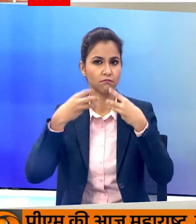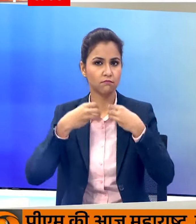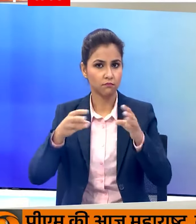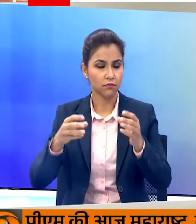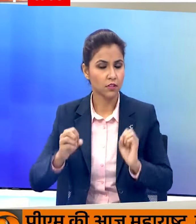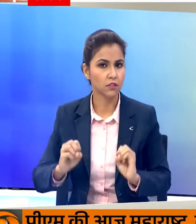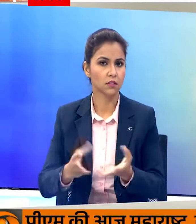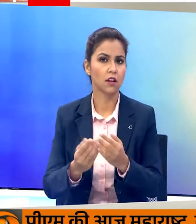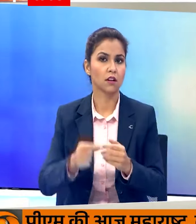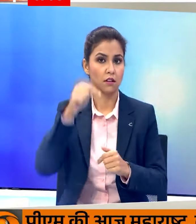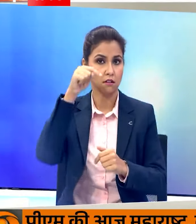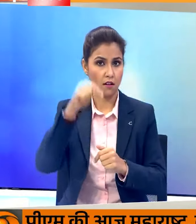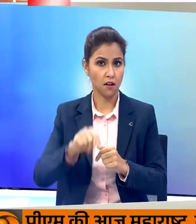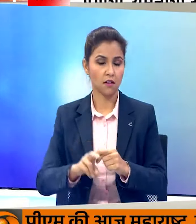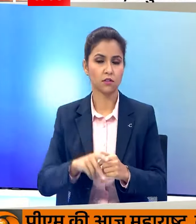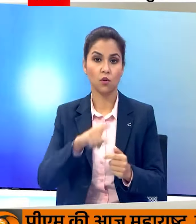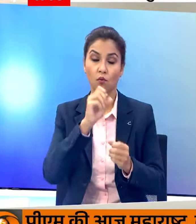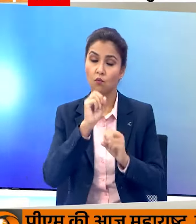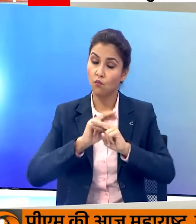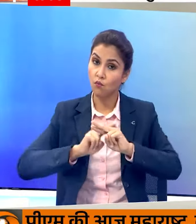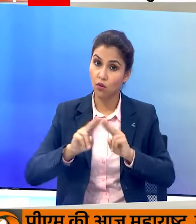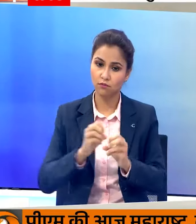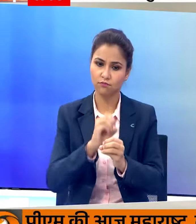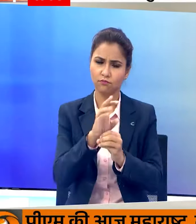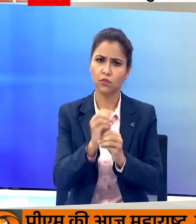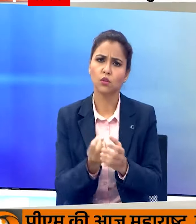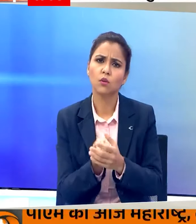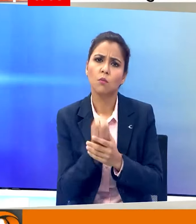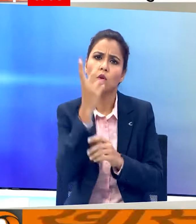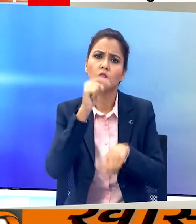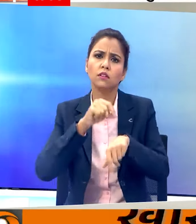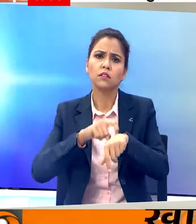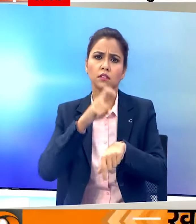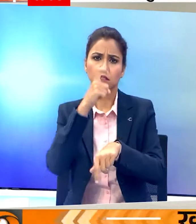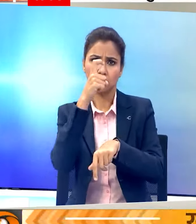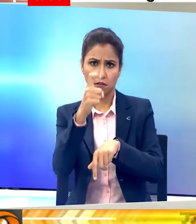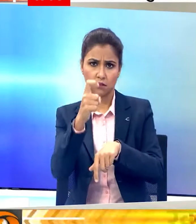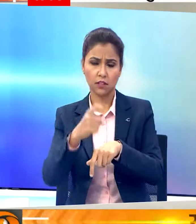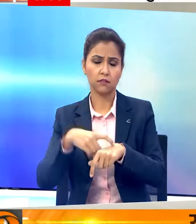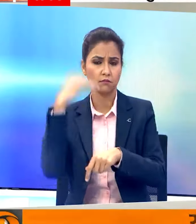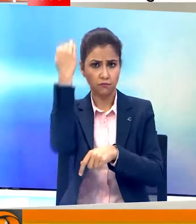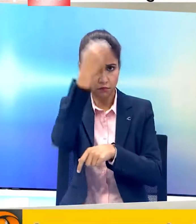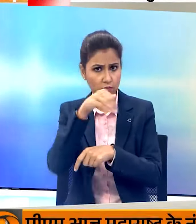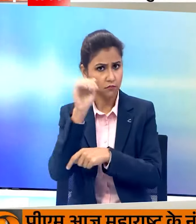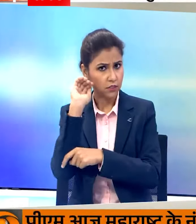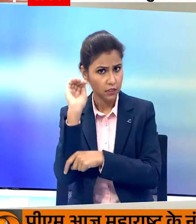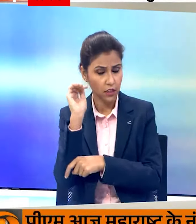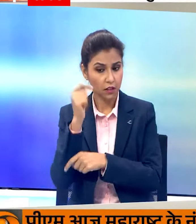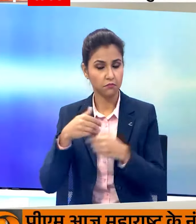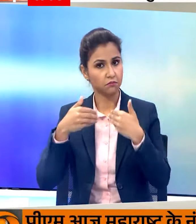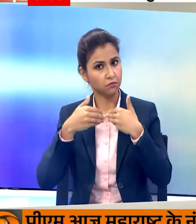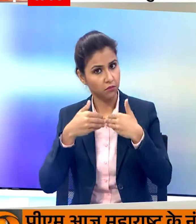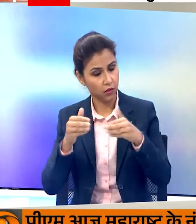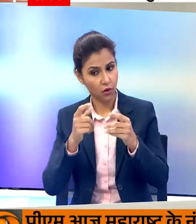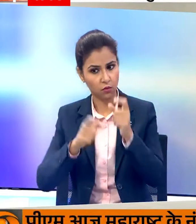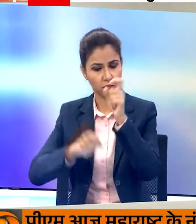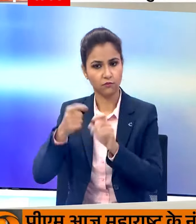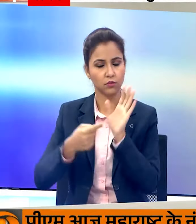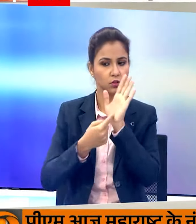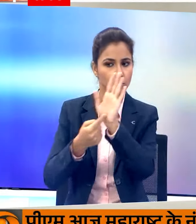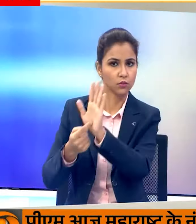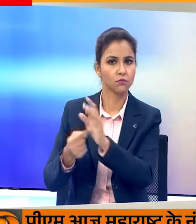जाएगी आज विधि विधान के साथ सुबह 700 बजे केदारनाथ धाम के कपाट श्रद्धालुओं के लिए दर्शन के